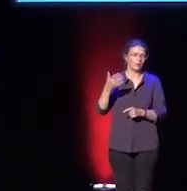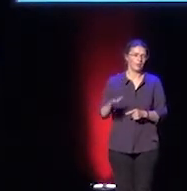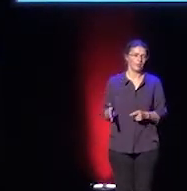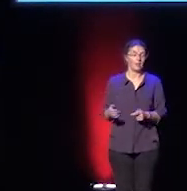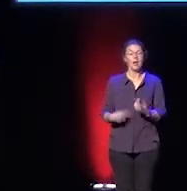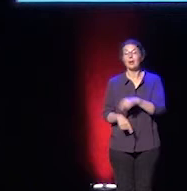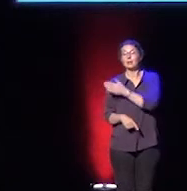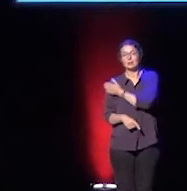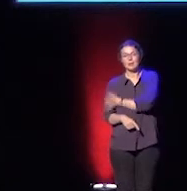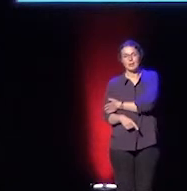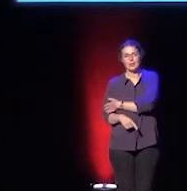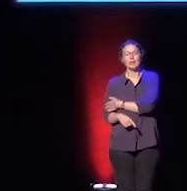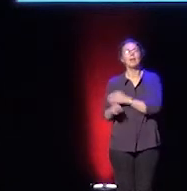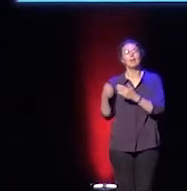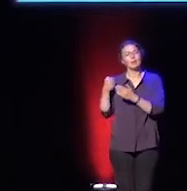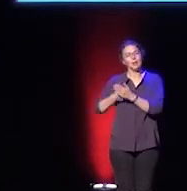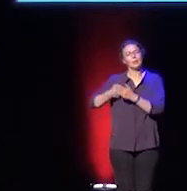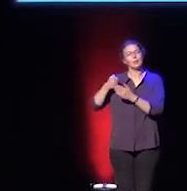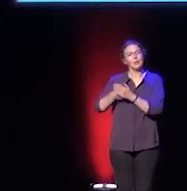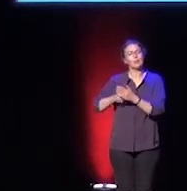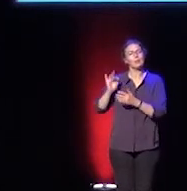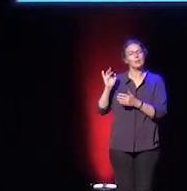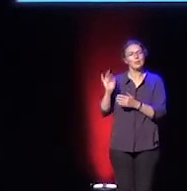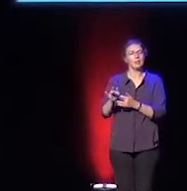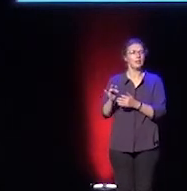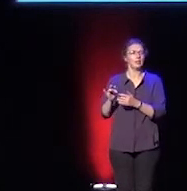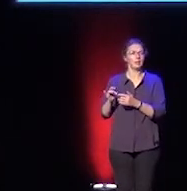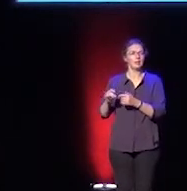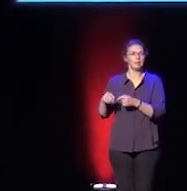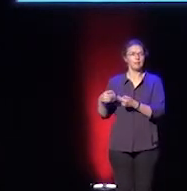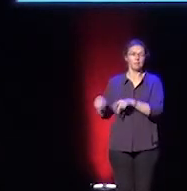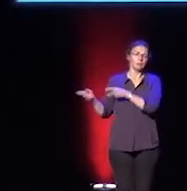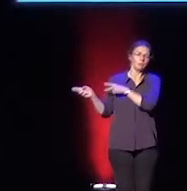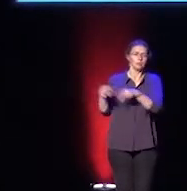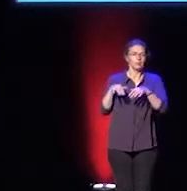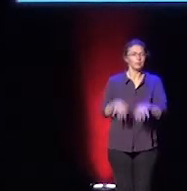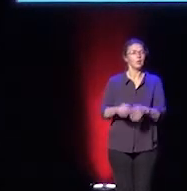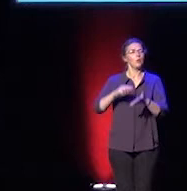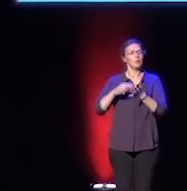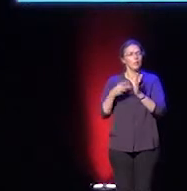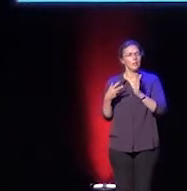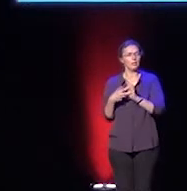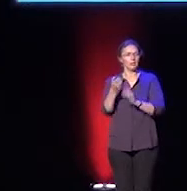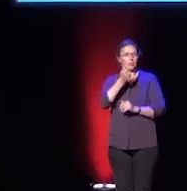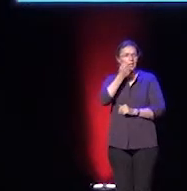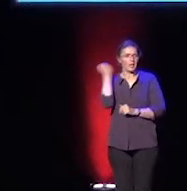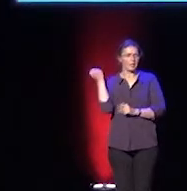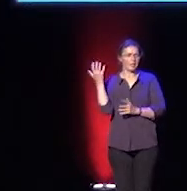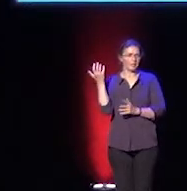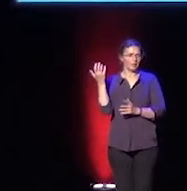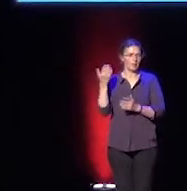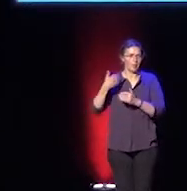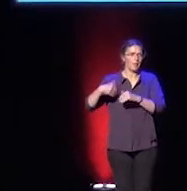der anderen Seite der Kampf gegen Restauration, gegen politische Radikalisierung nahm